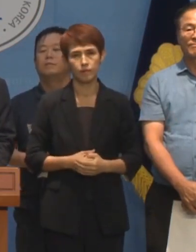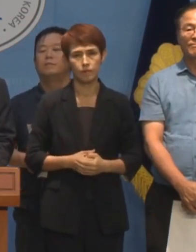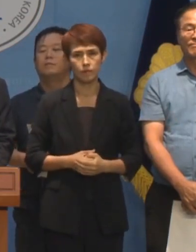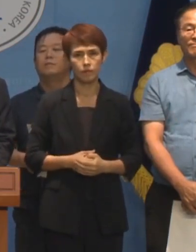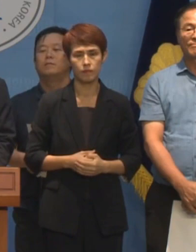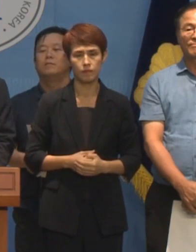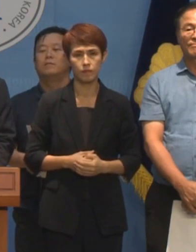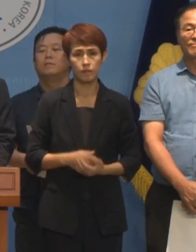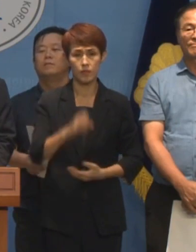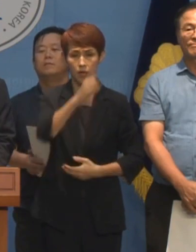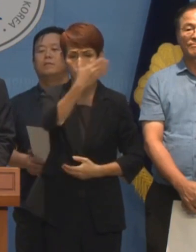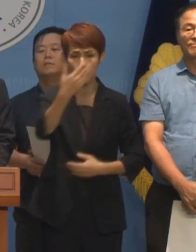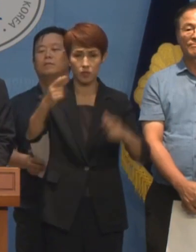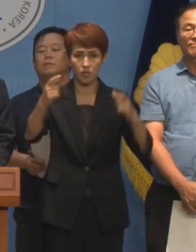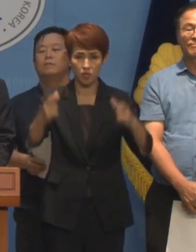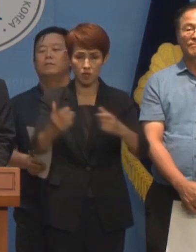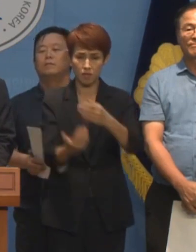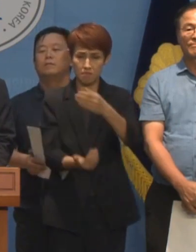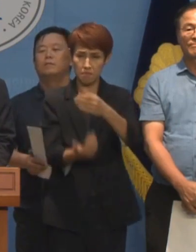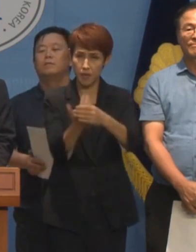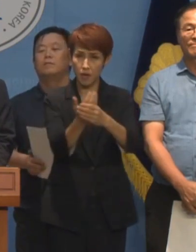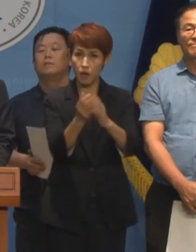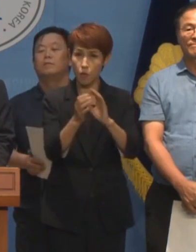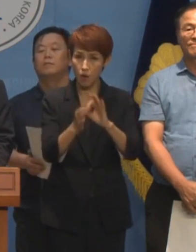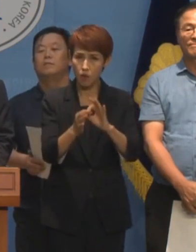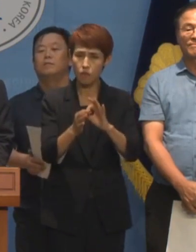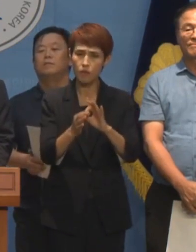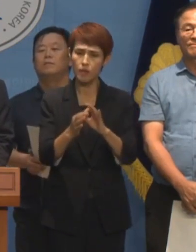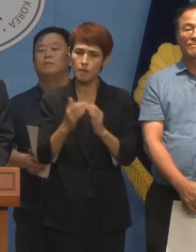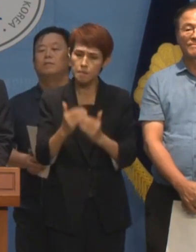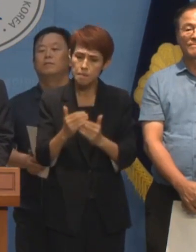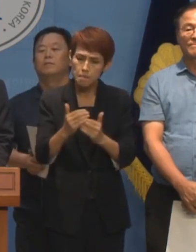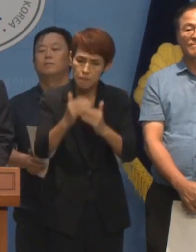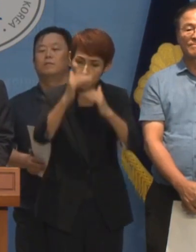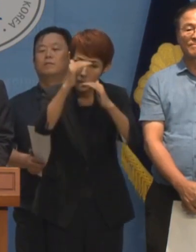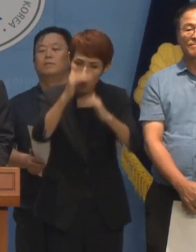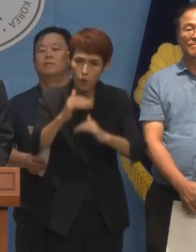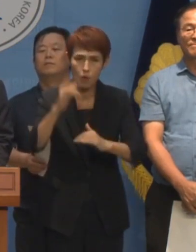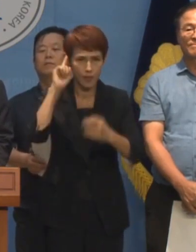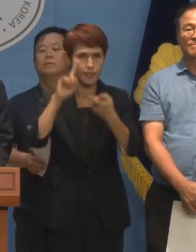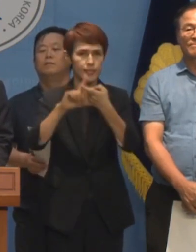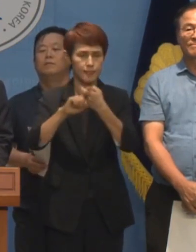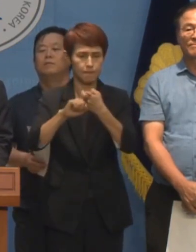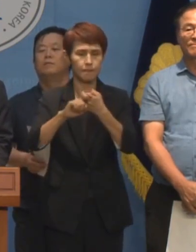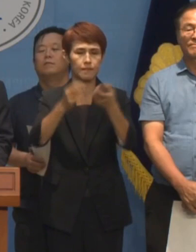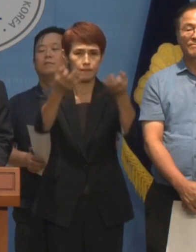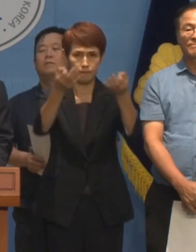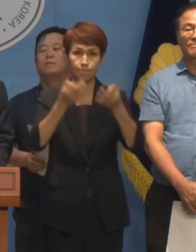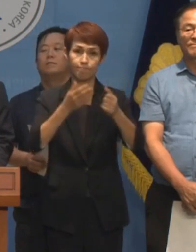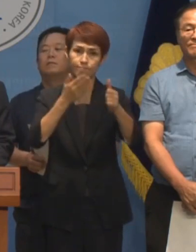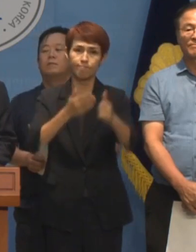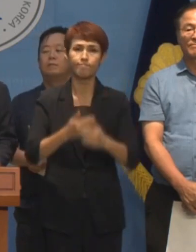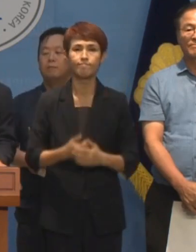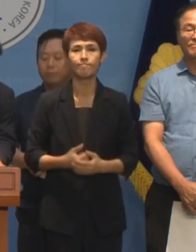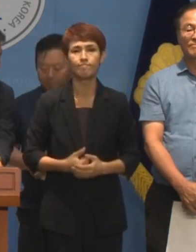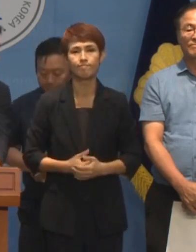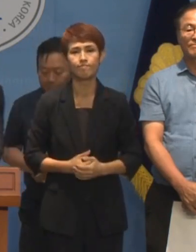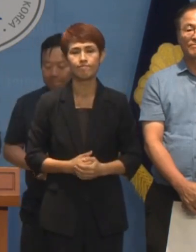이 양평 지역에서 일어나는 사건들에 대해서 어떻게 진행되고 있는지 많은 관심을 가지고 지켜봐 주시기를